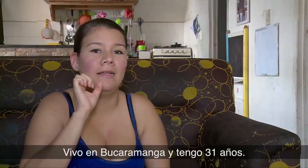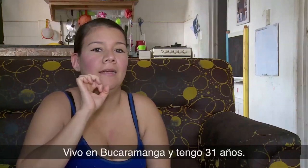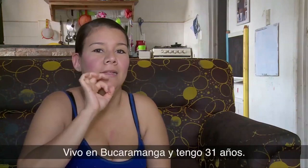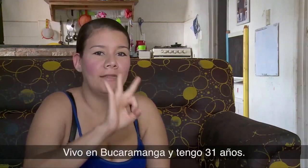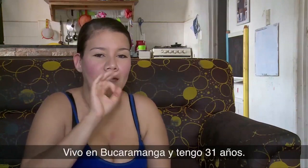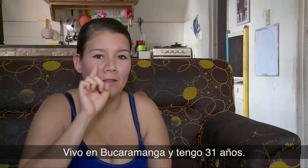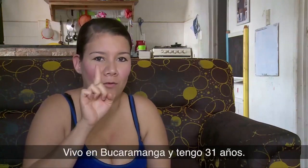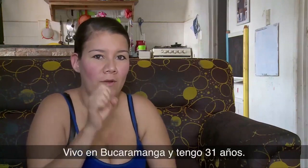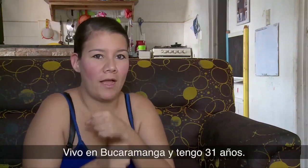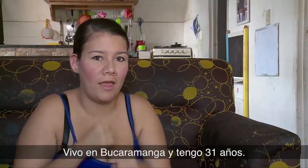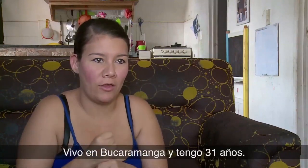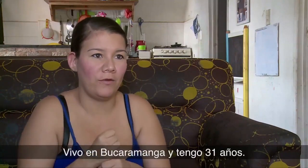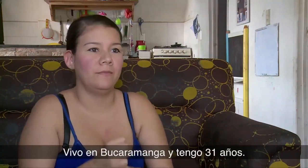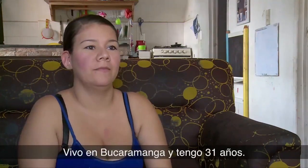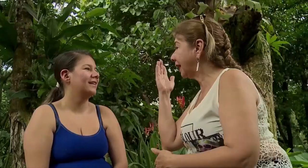años.